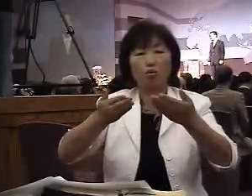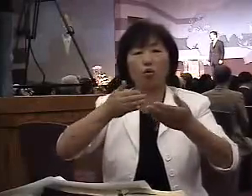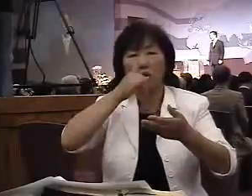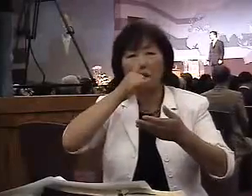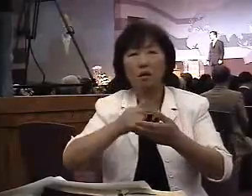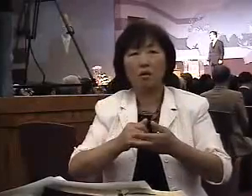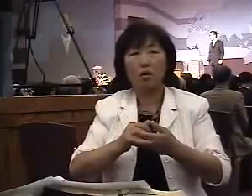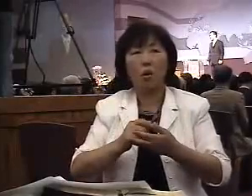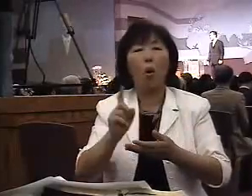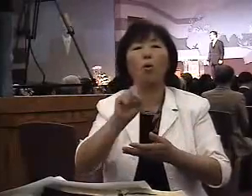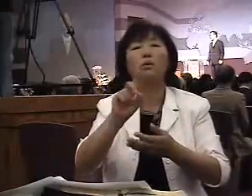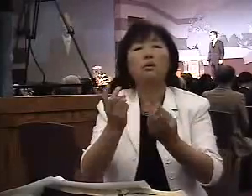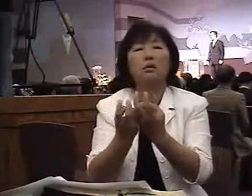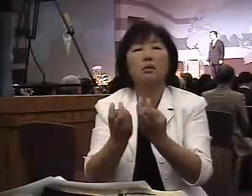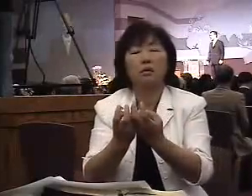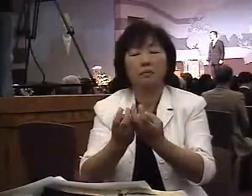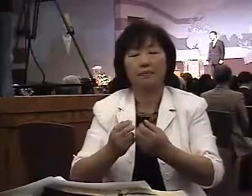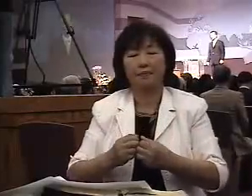어떡하시렵니까?